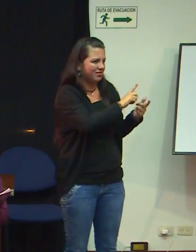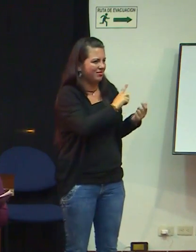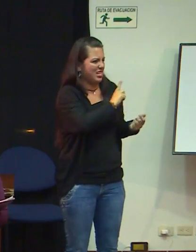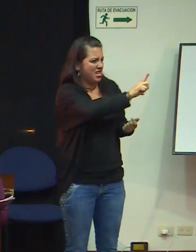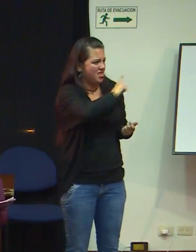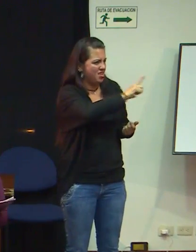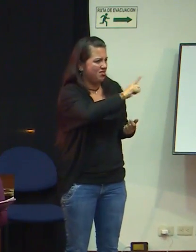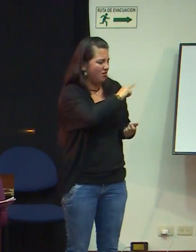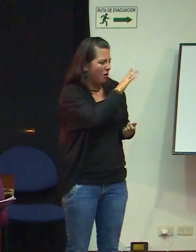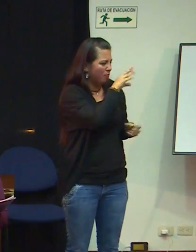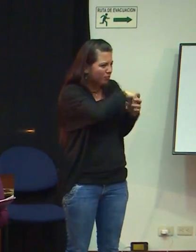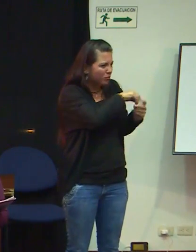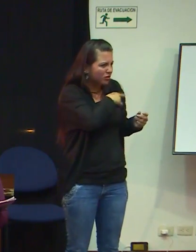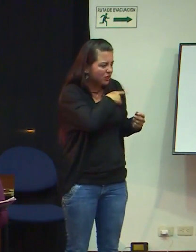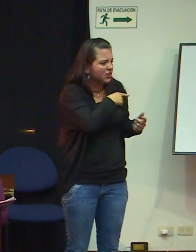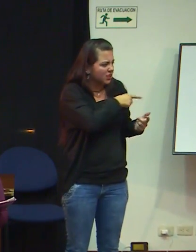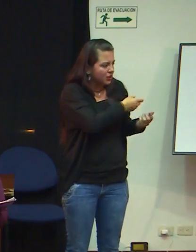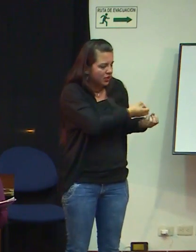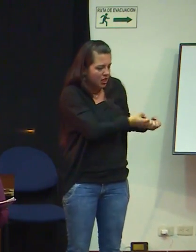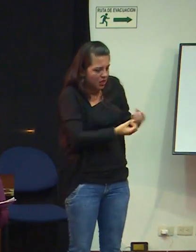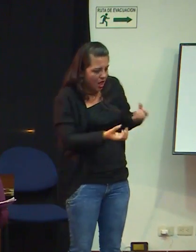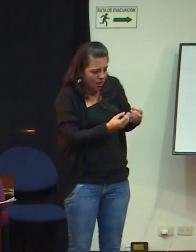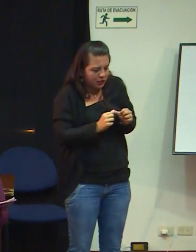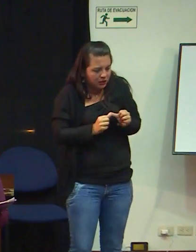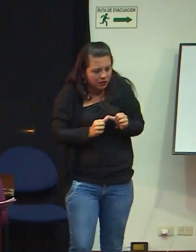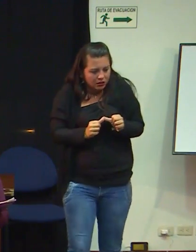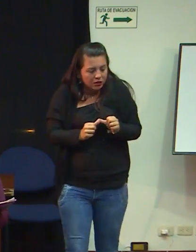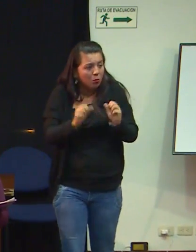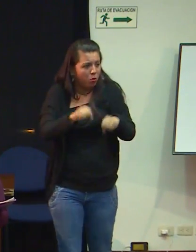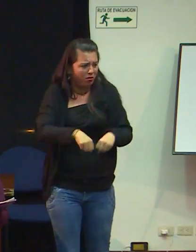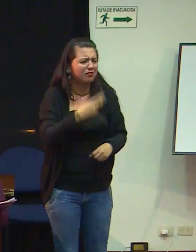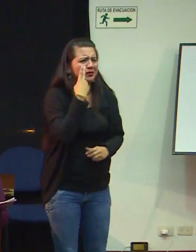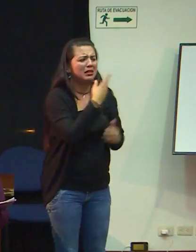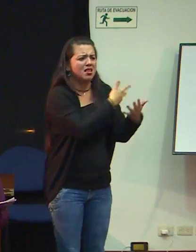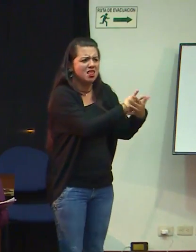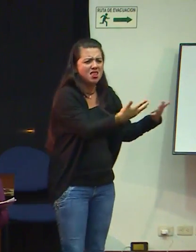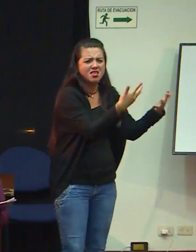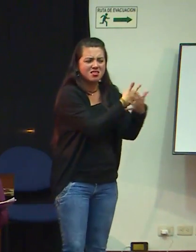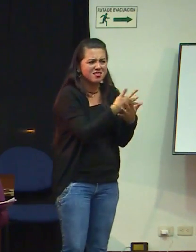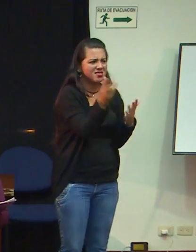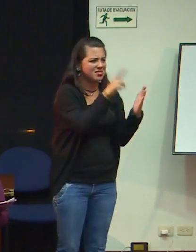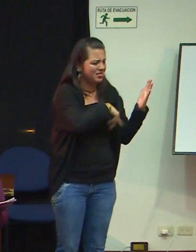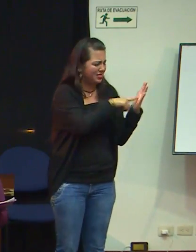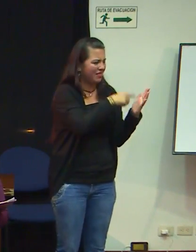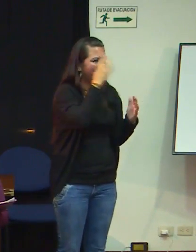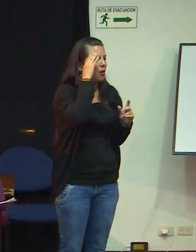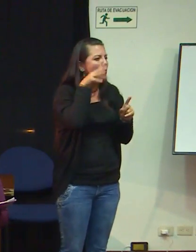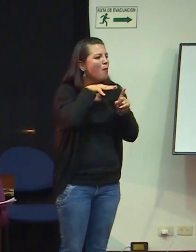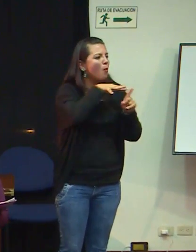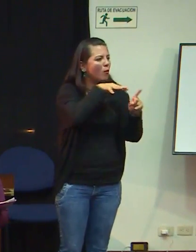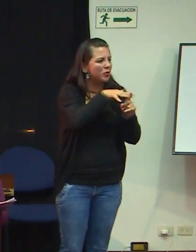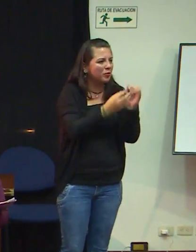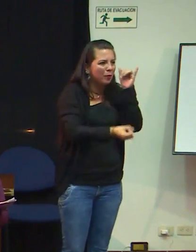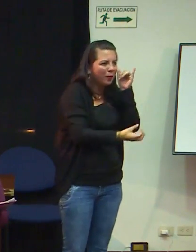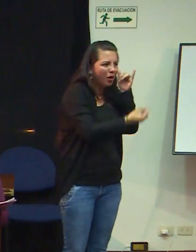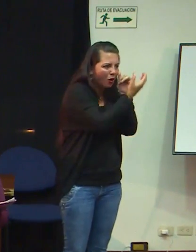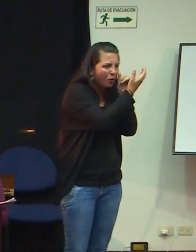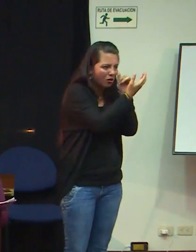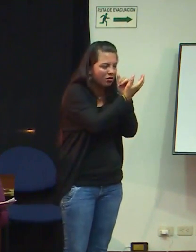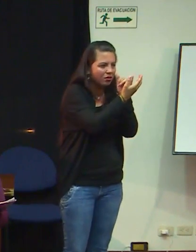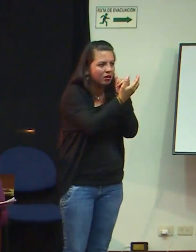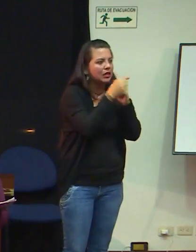se ven en la universidad. Porque podemos ver textos y textos y textos desde el movimiento pedagógico, todo lo que